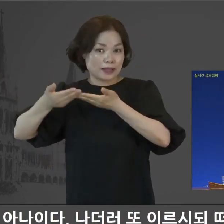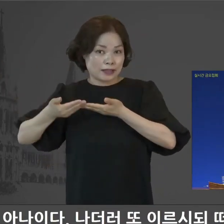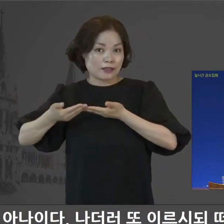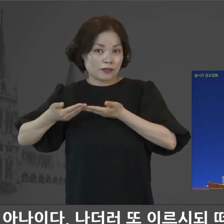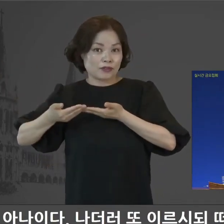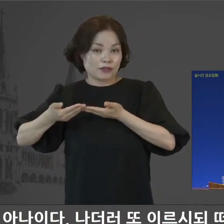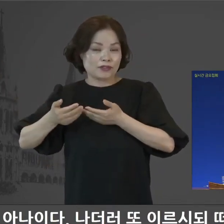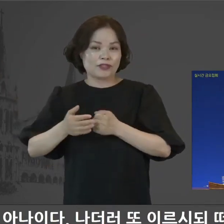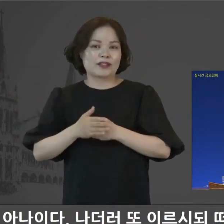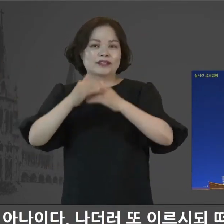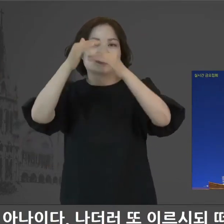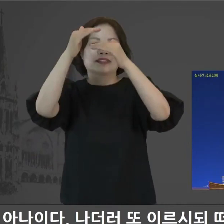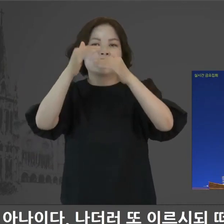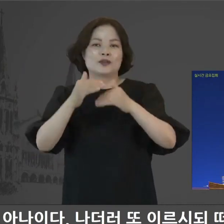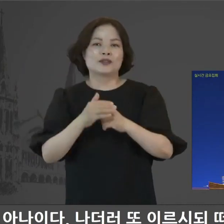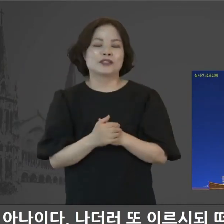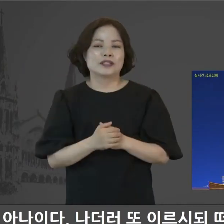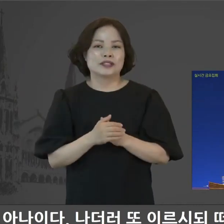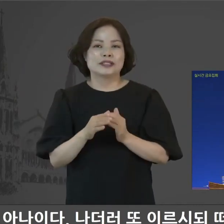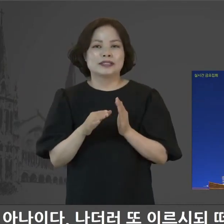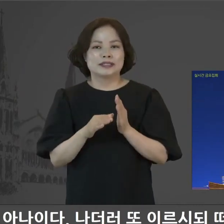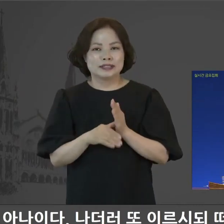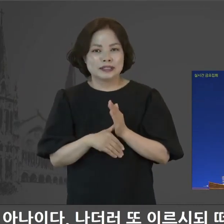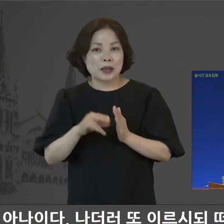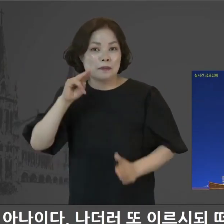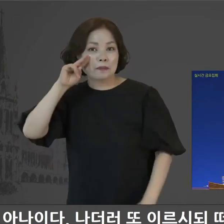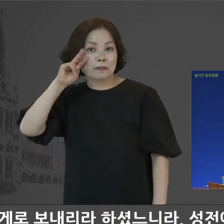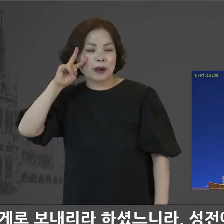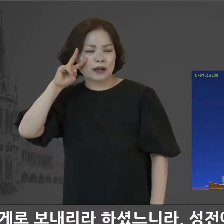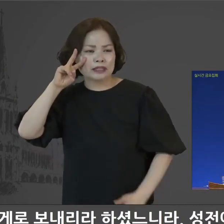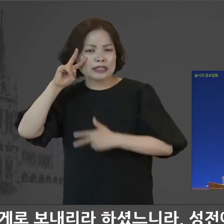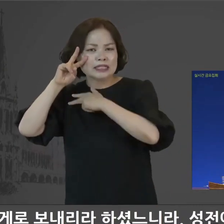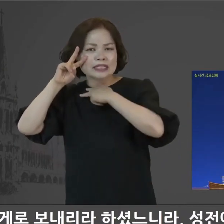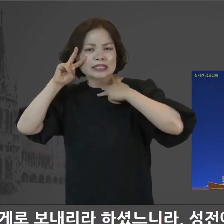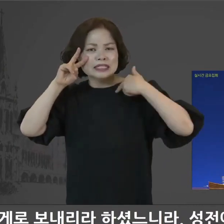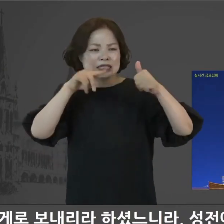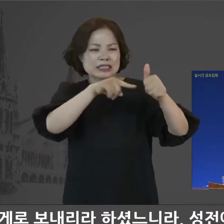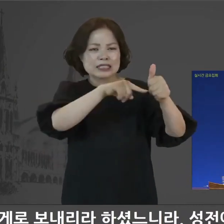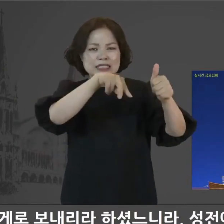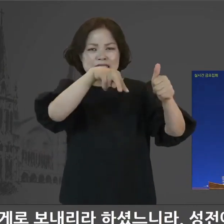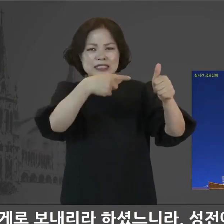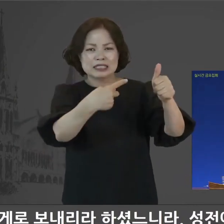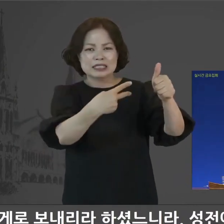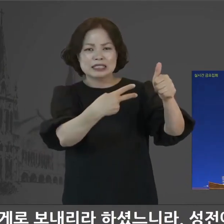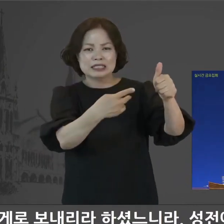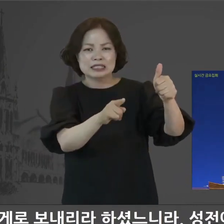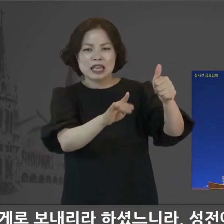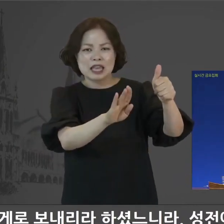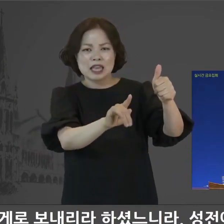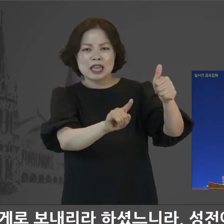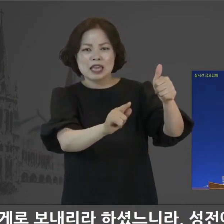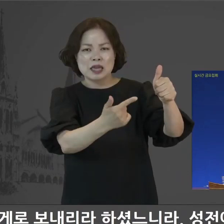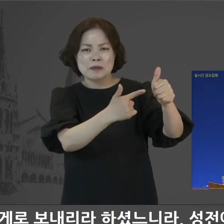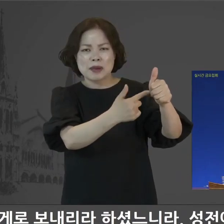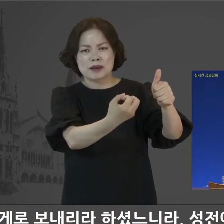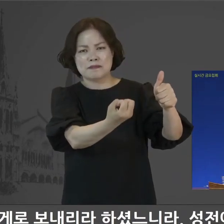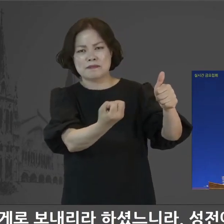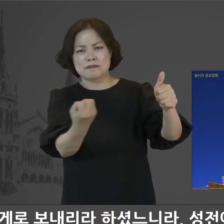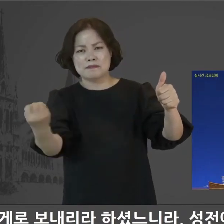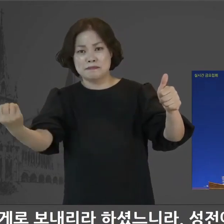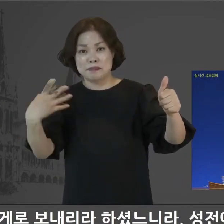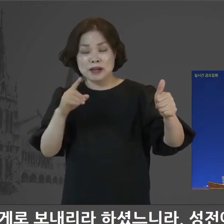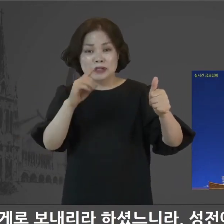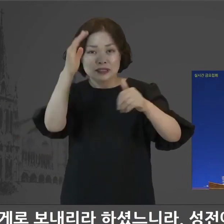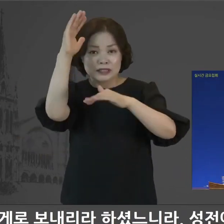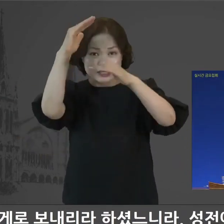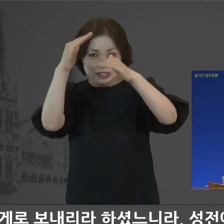그 내용인데, 그때 바울이 스데반의 일을 여기서 언급하고 있는 겁니다. 자, 오늘 이